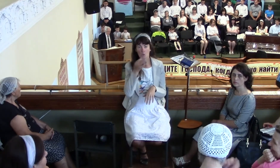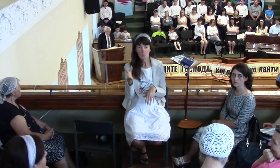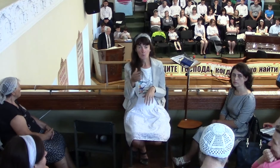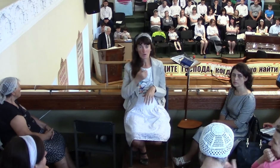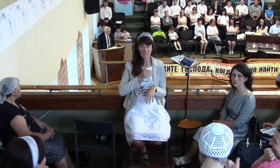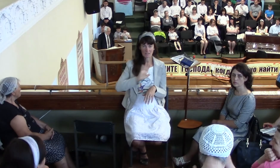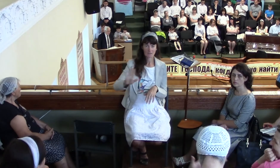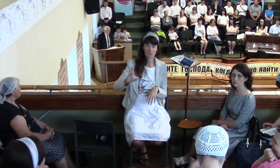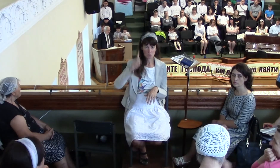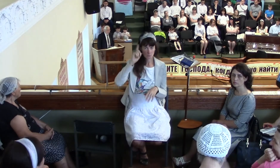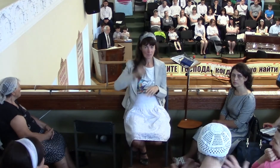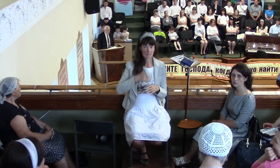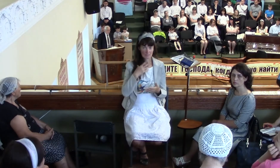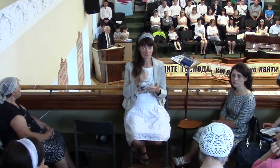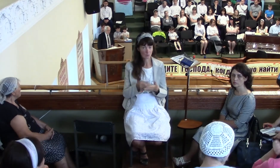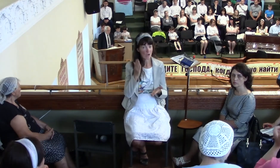ненавидящий брата своего